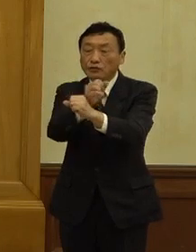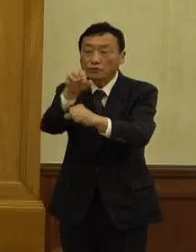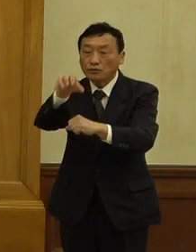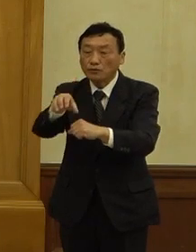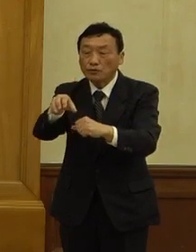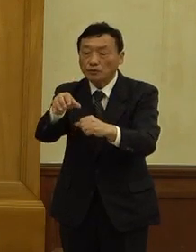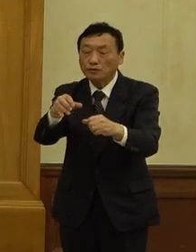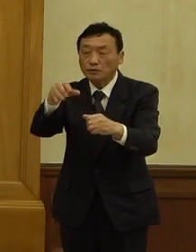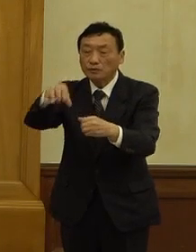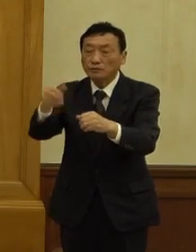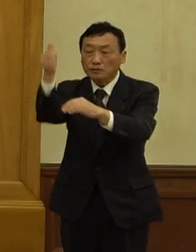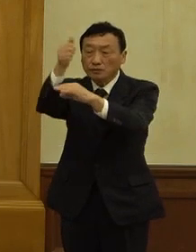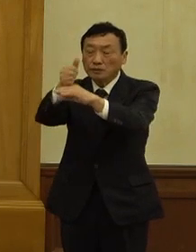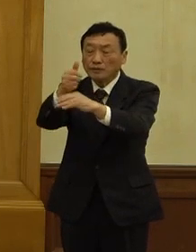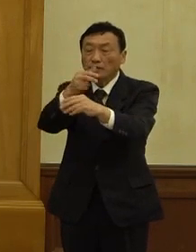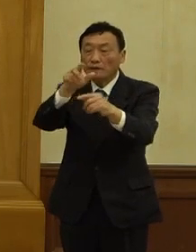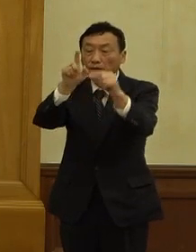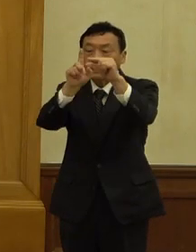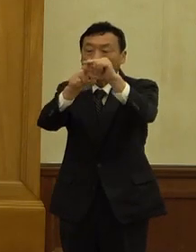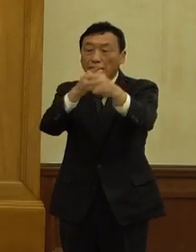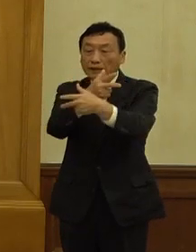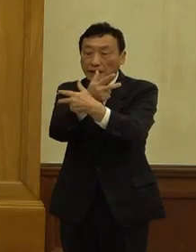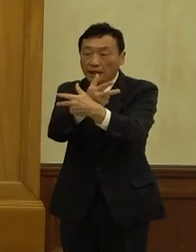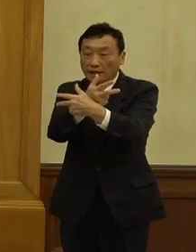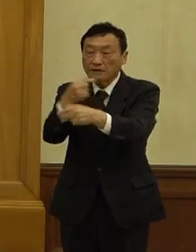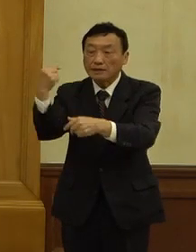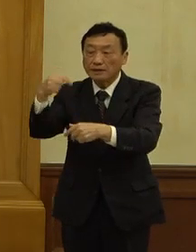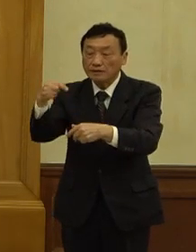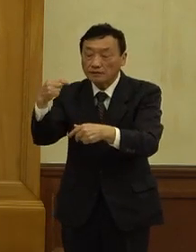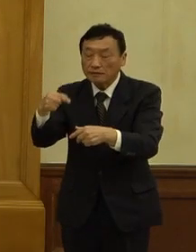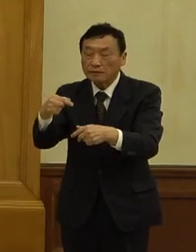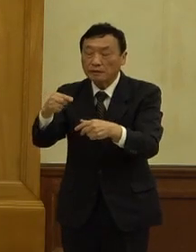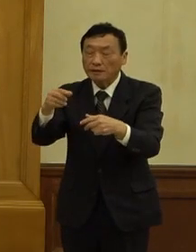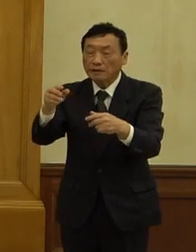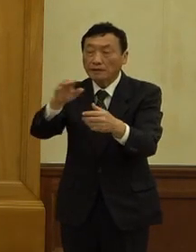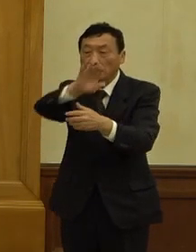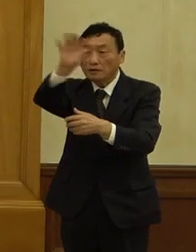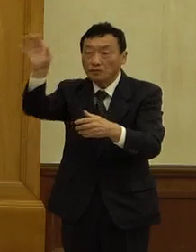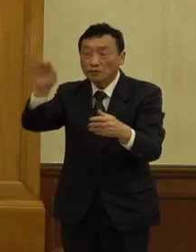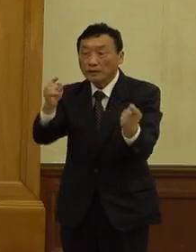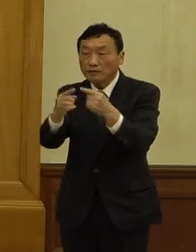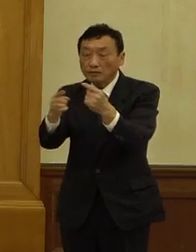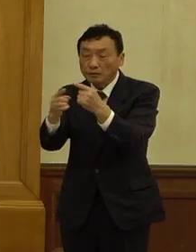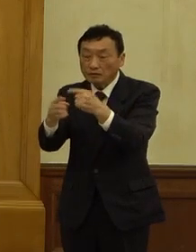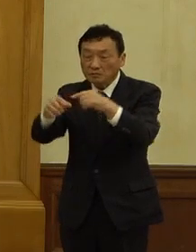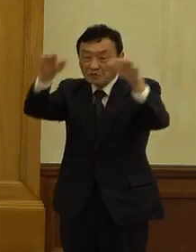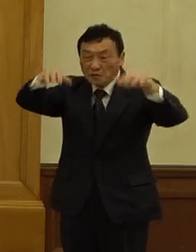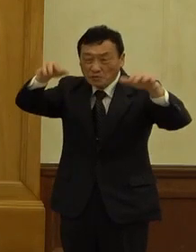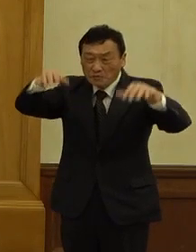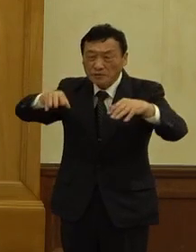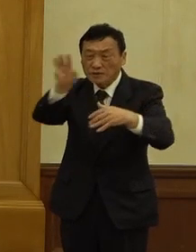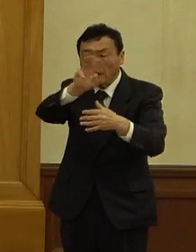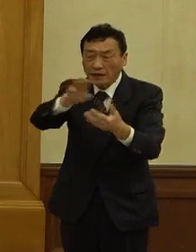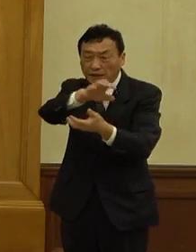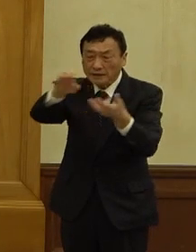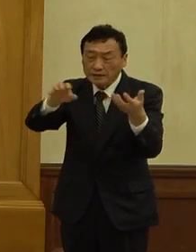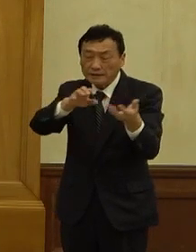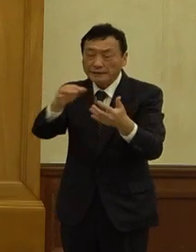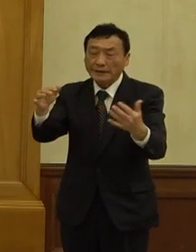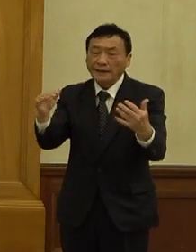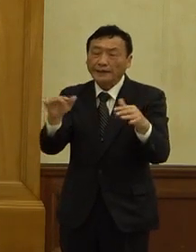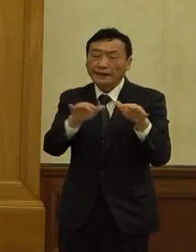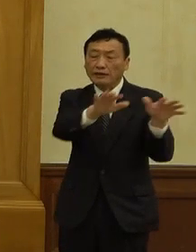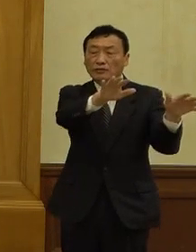中北英一先生による気候変動による豪雨災害への影響と題した基調講演があります